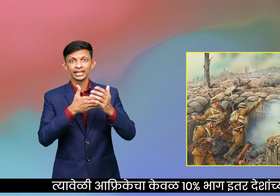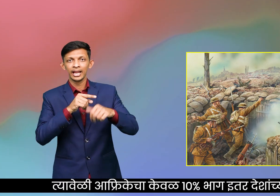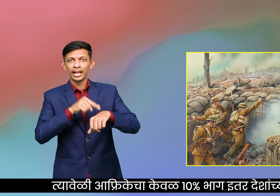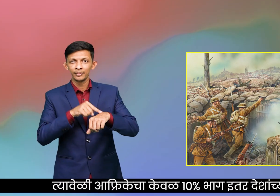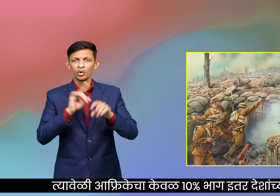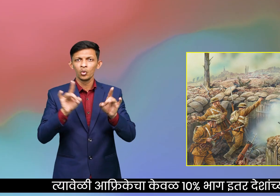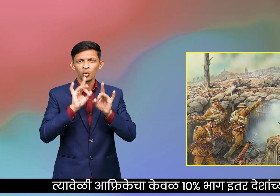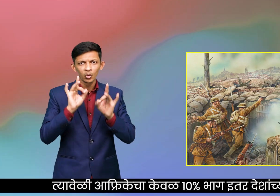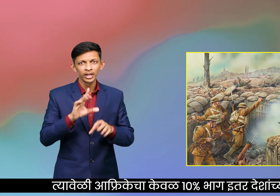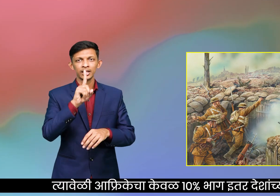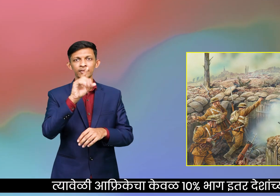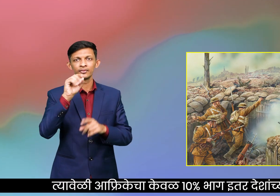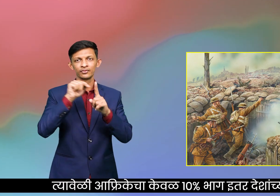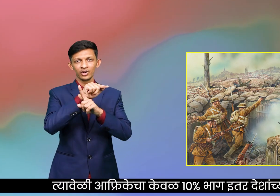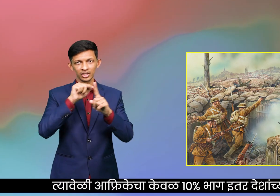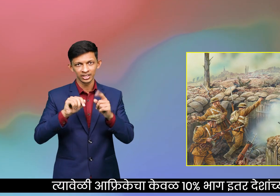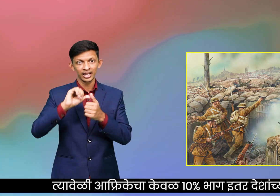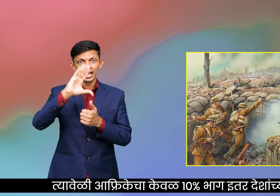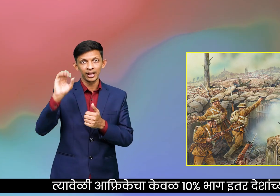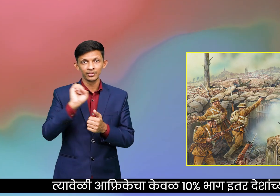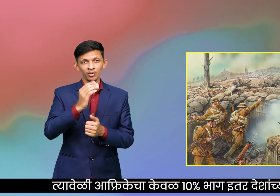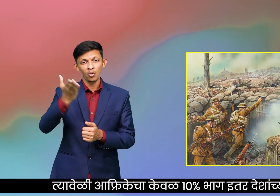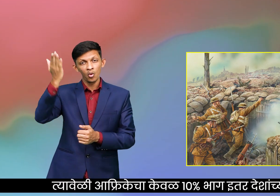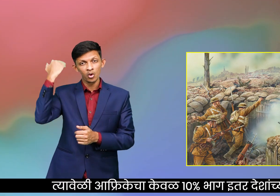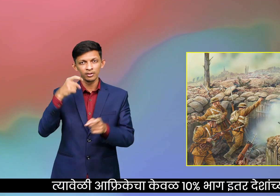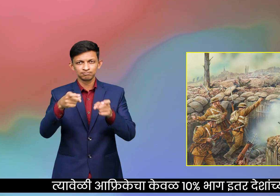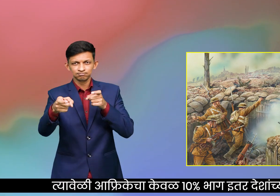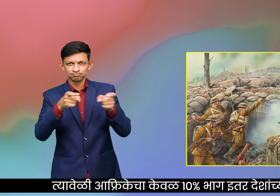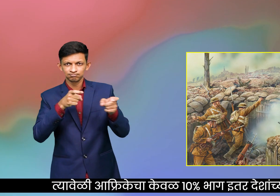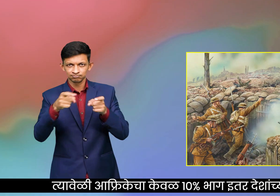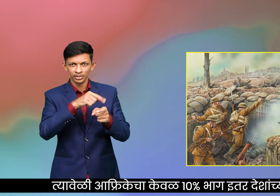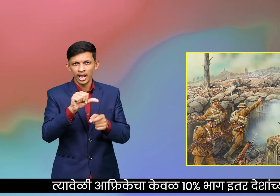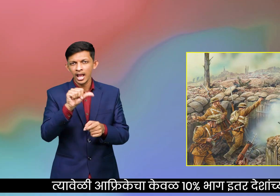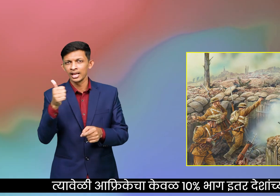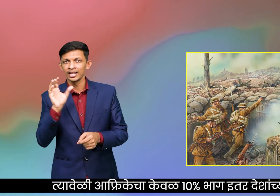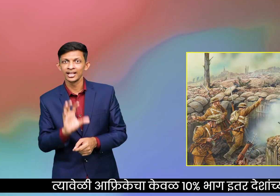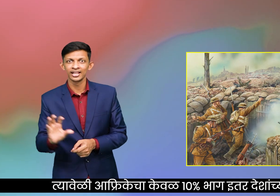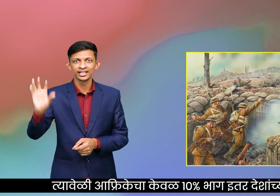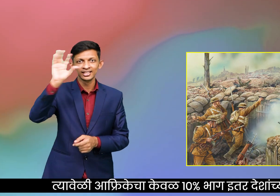त्यावेळी आफ्रिकेचा केवळ 10% भाग इतर देशांच्या ताब्यात होता.